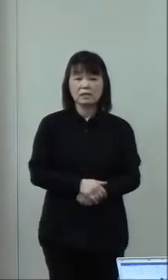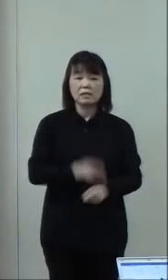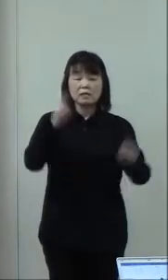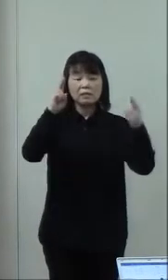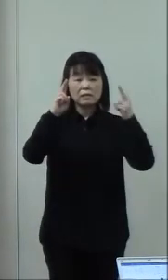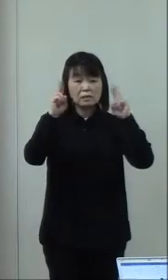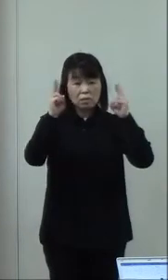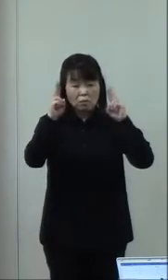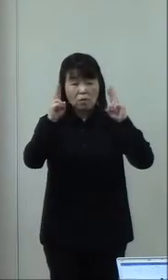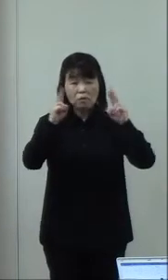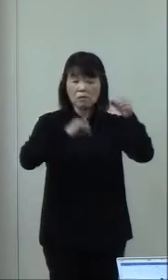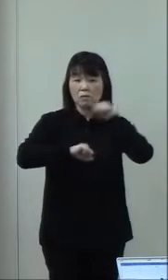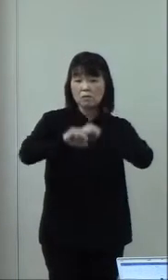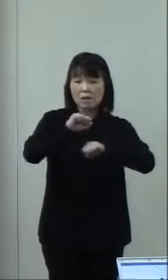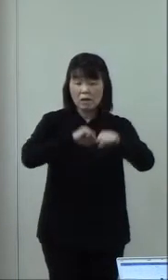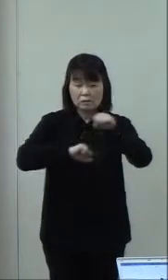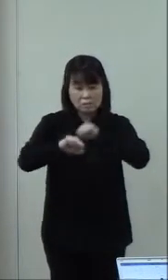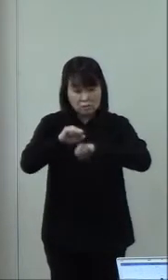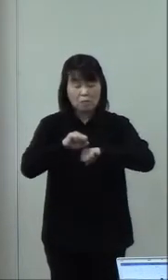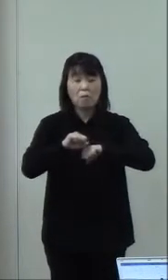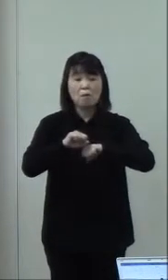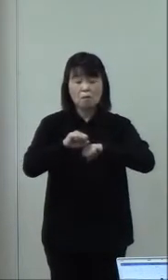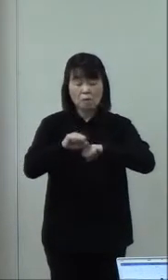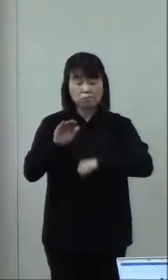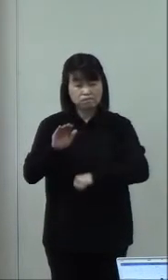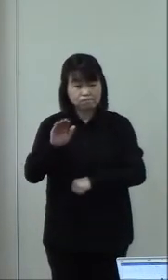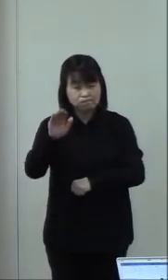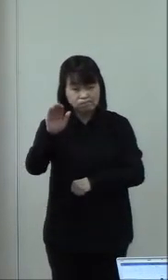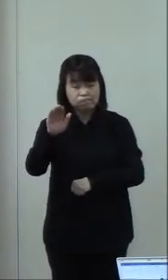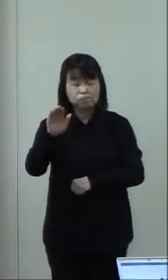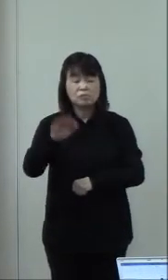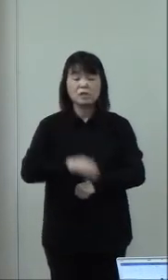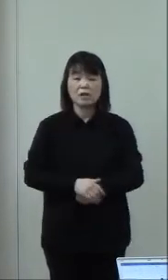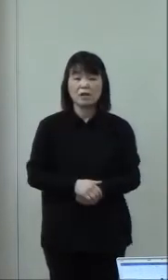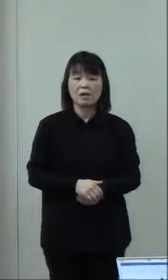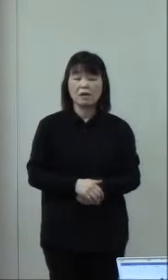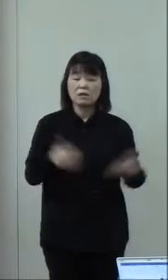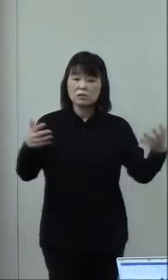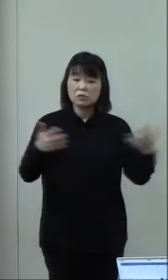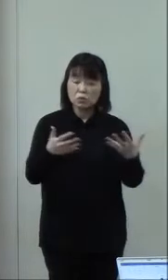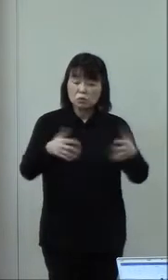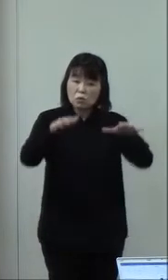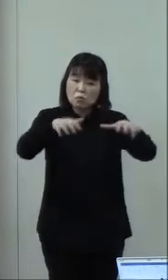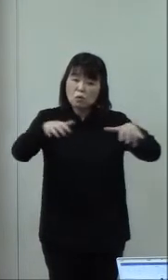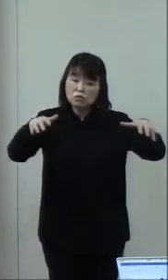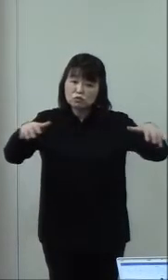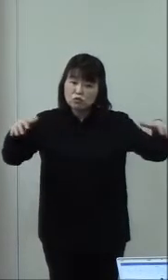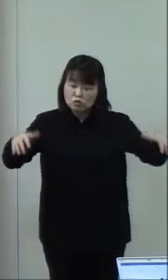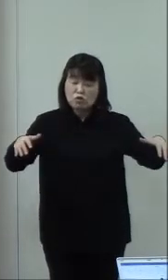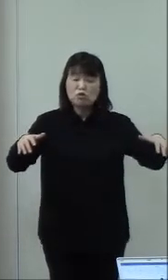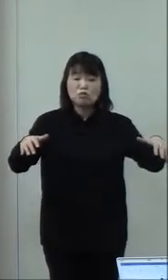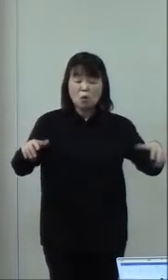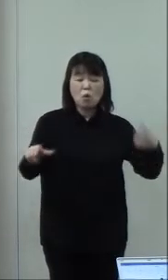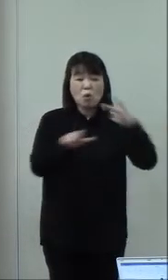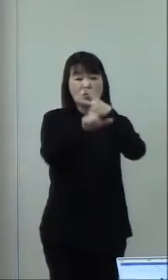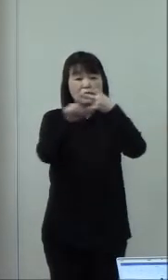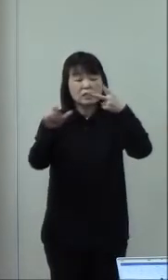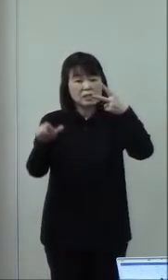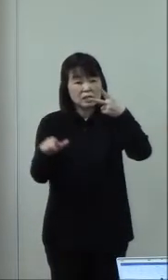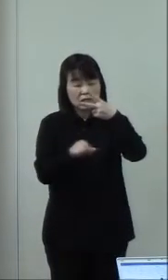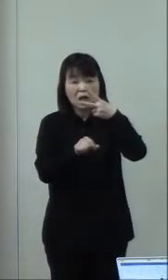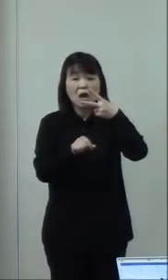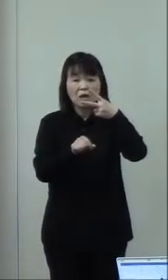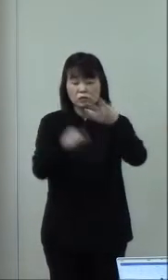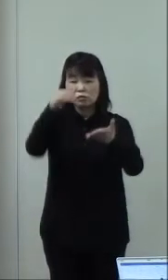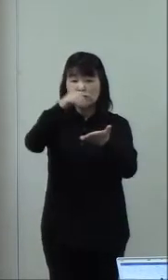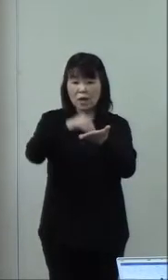まして、求人も 2月末求人倍率もこの管内 1.75